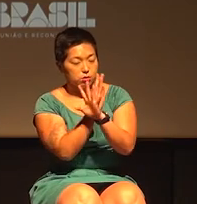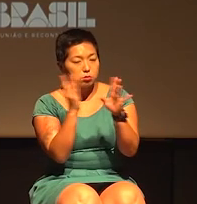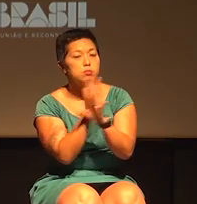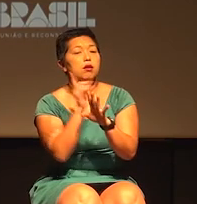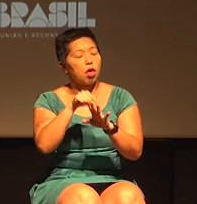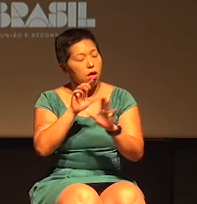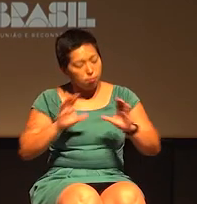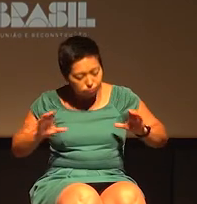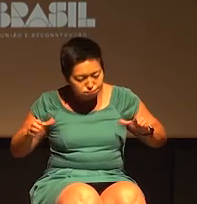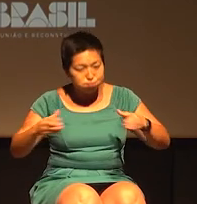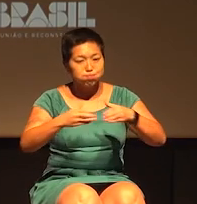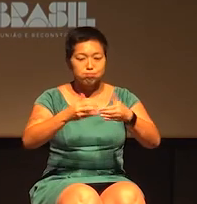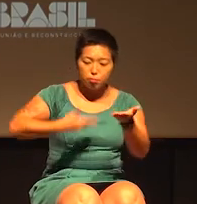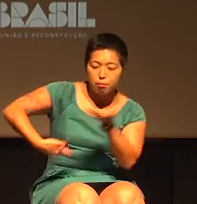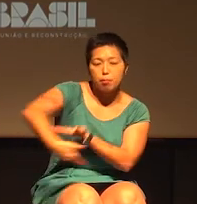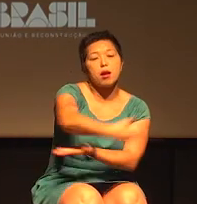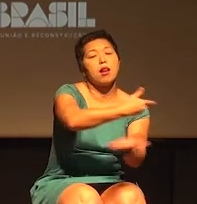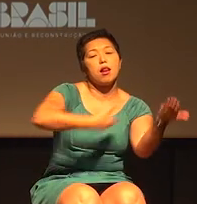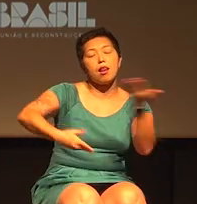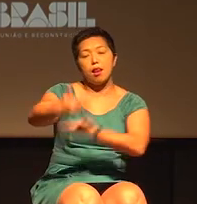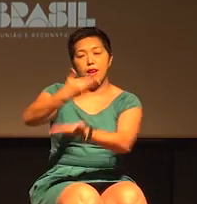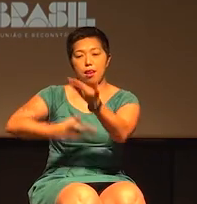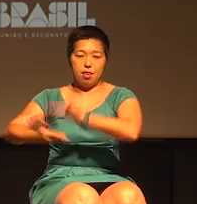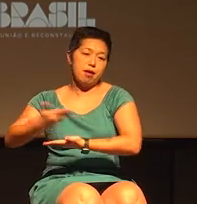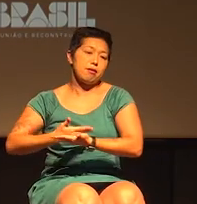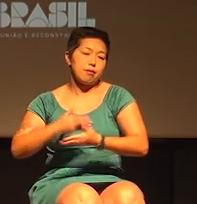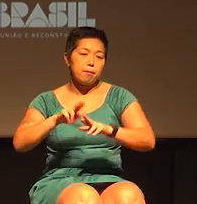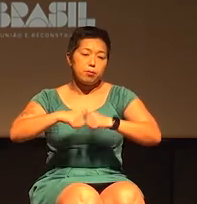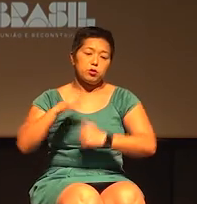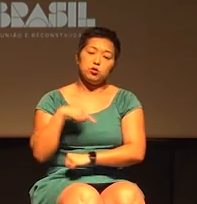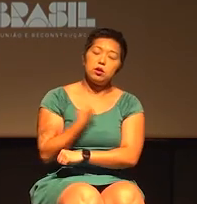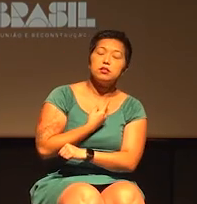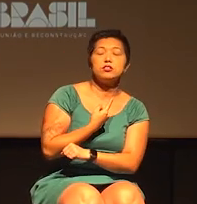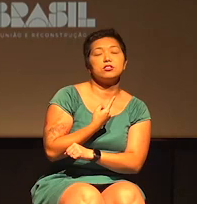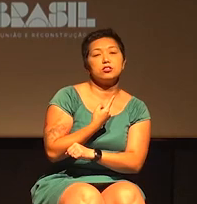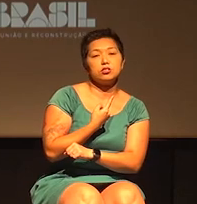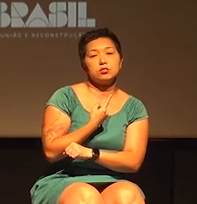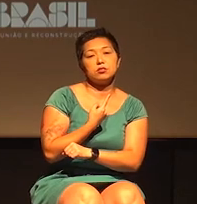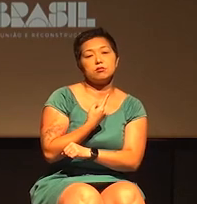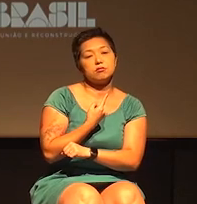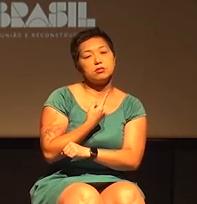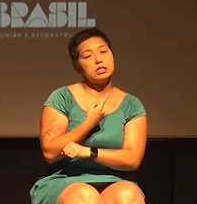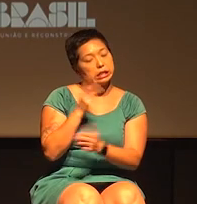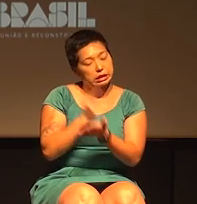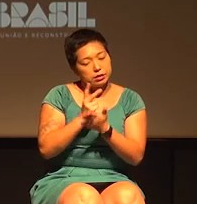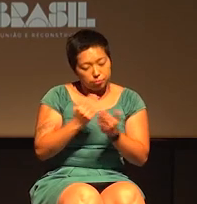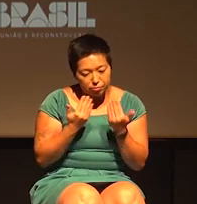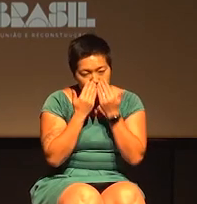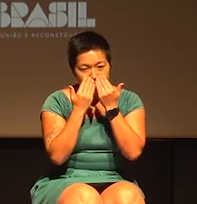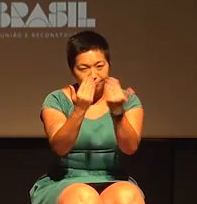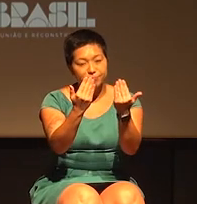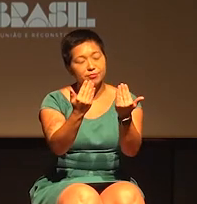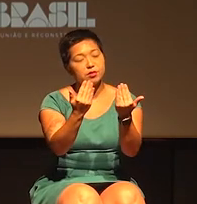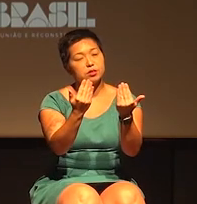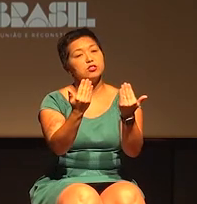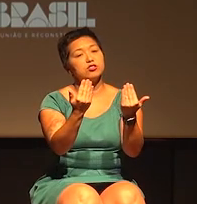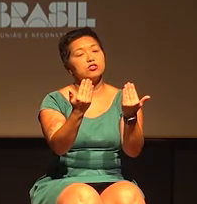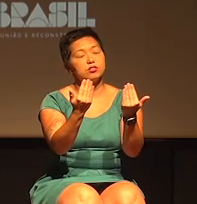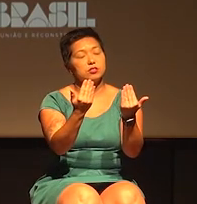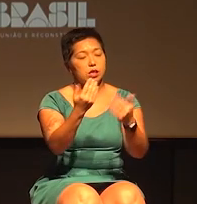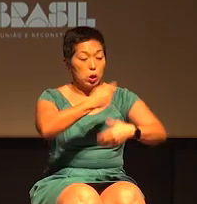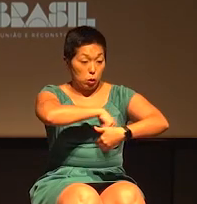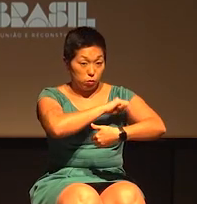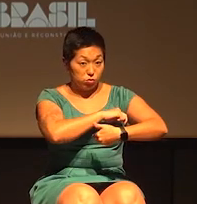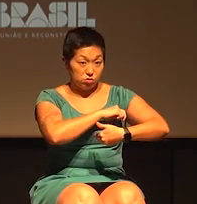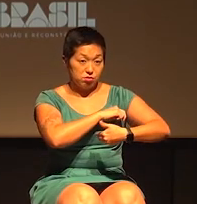de troca de então é por isso que a gente tem esse eh essa essa né Essa frente de cozinhas que nos conecta campo e cidade